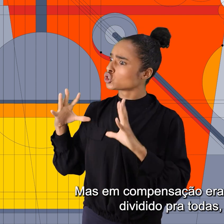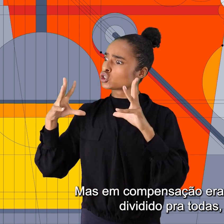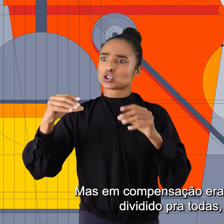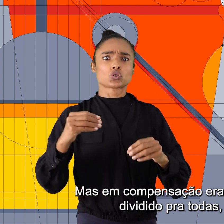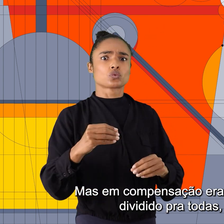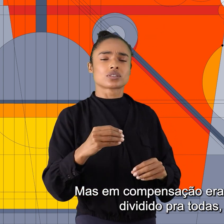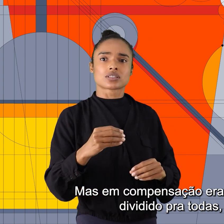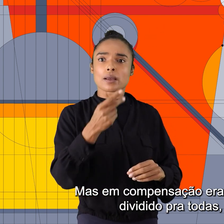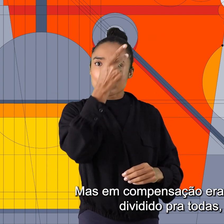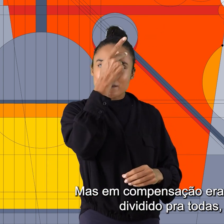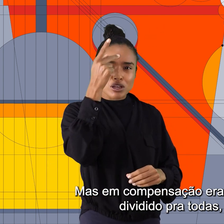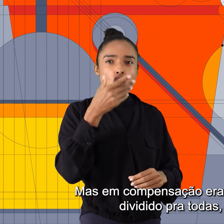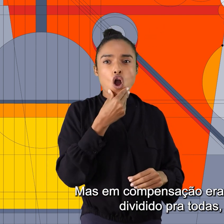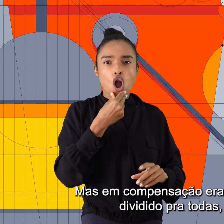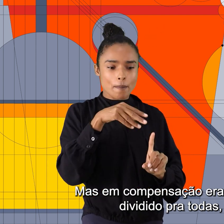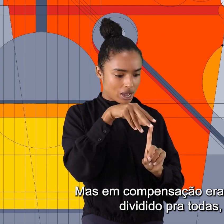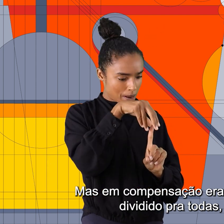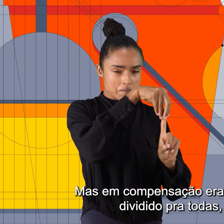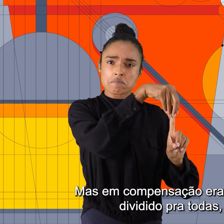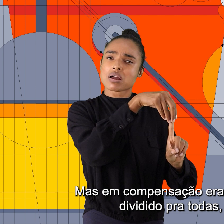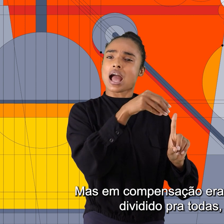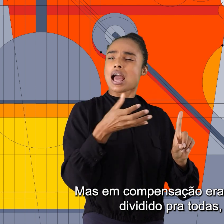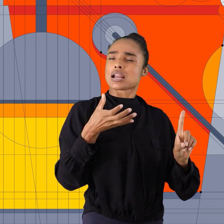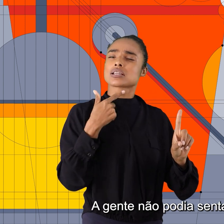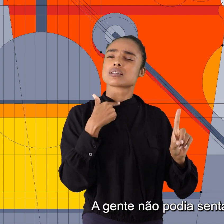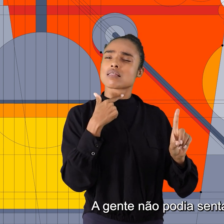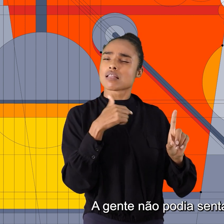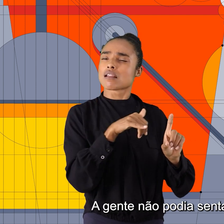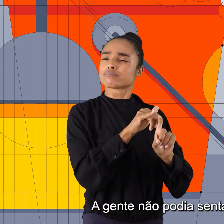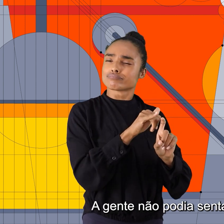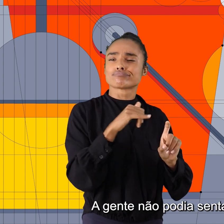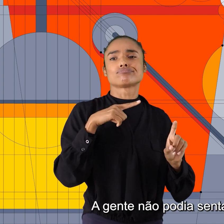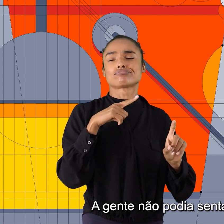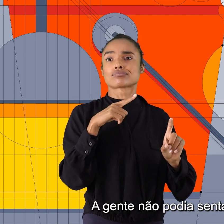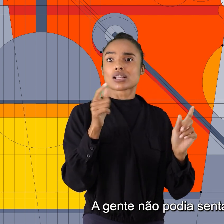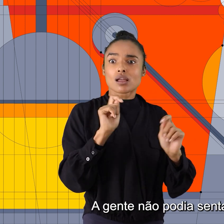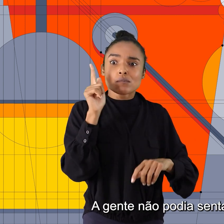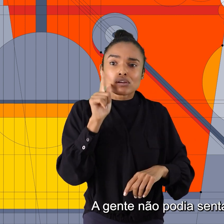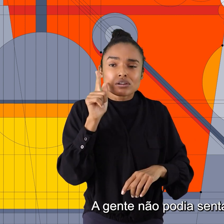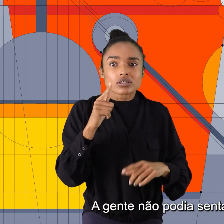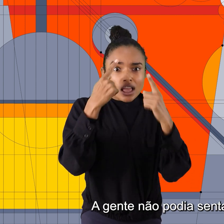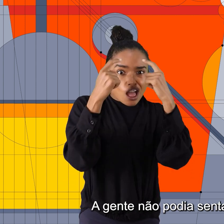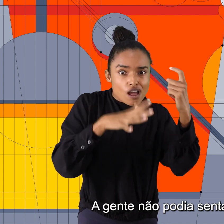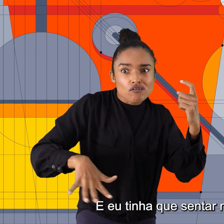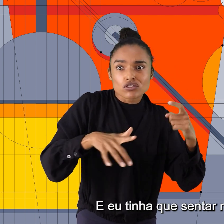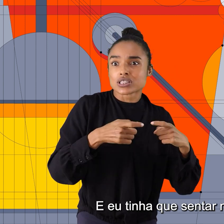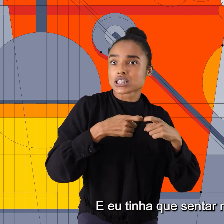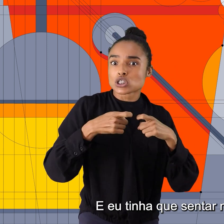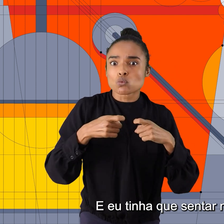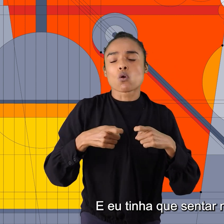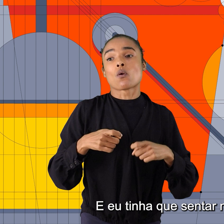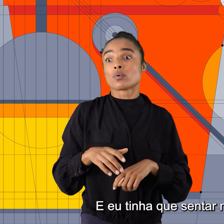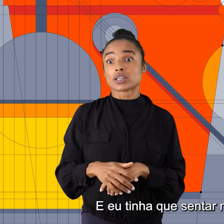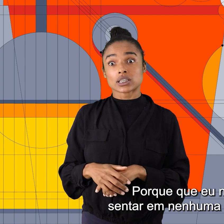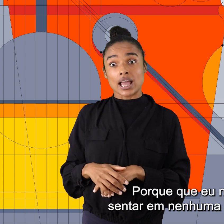compensação era um salário mínimo dividido para todas. Para as 5. A gente não podia sentar no sofá deles e eu tinha que